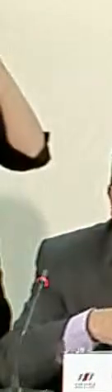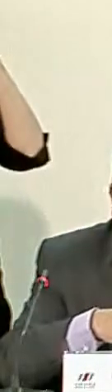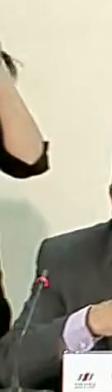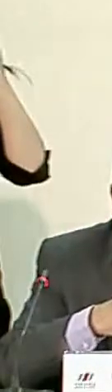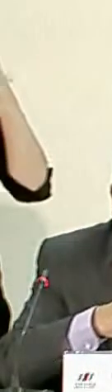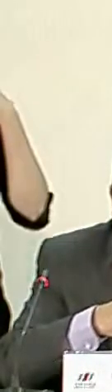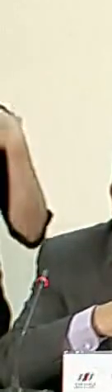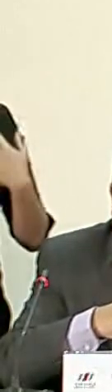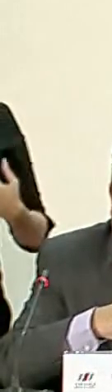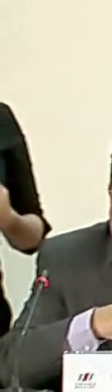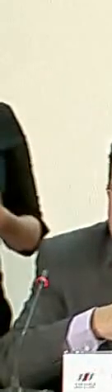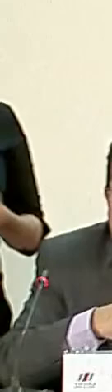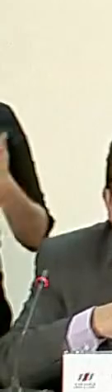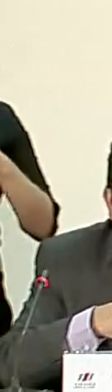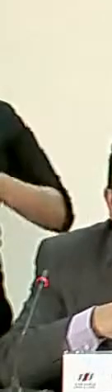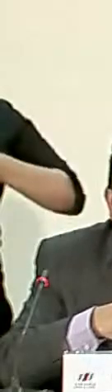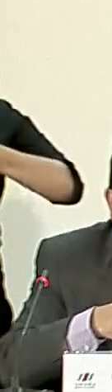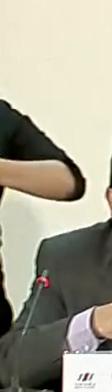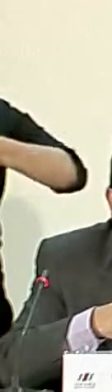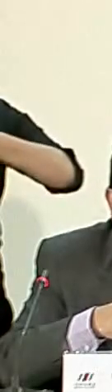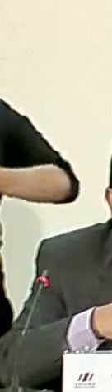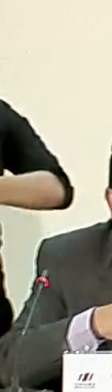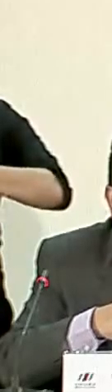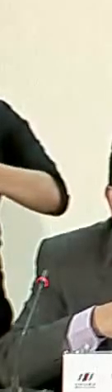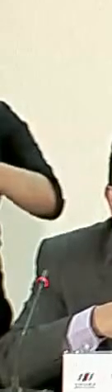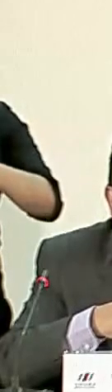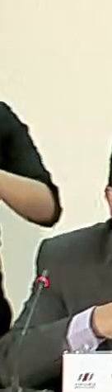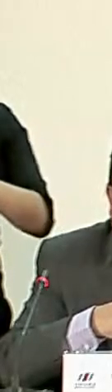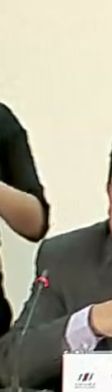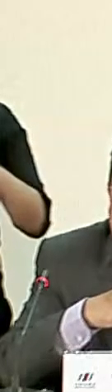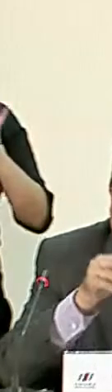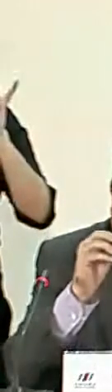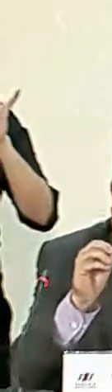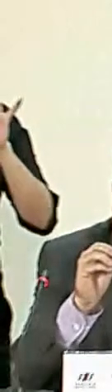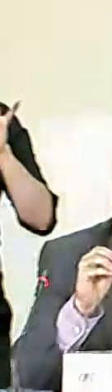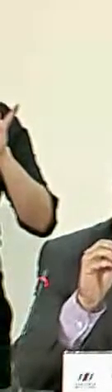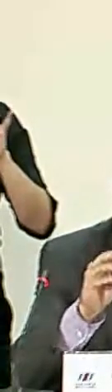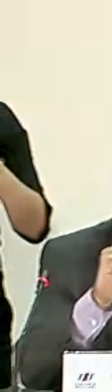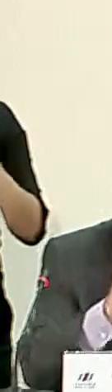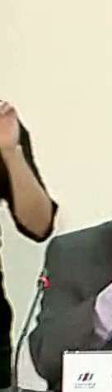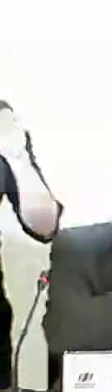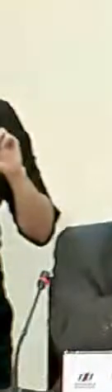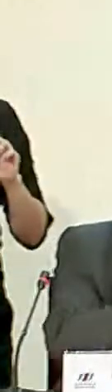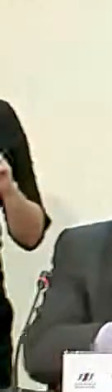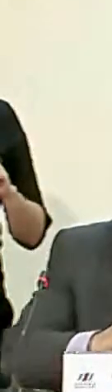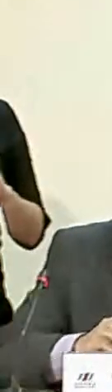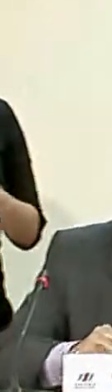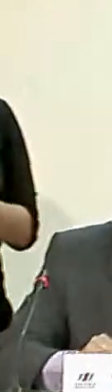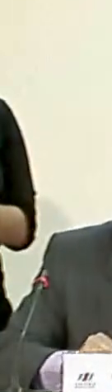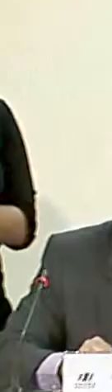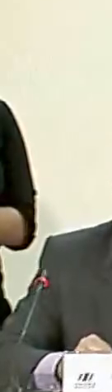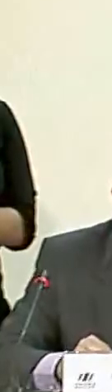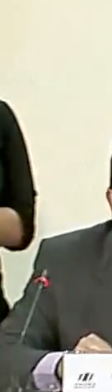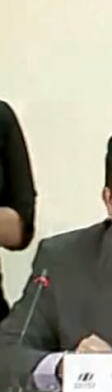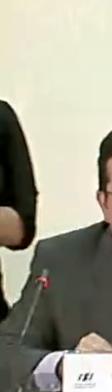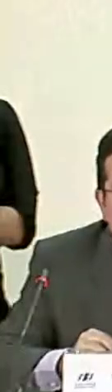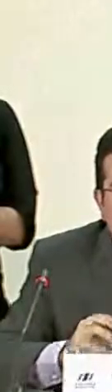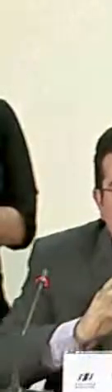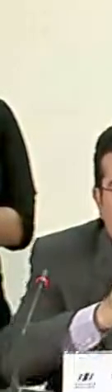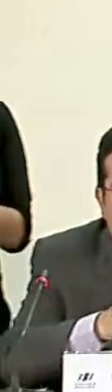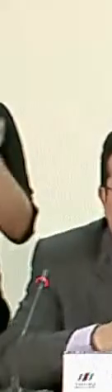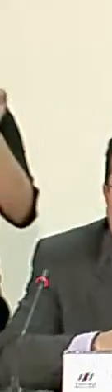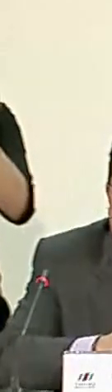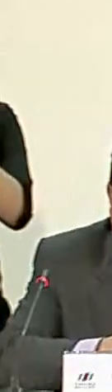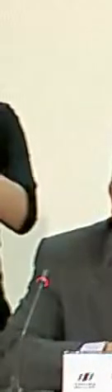Gobierno tras gobierno se ha pospuesto la tarea de poder identificar dónde va el dinero de los costarricenses